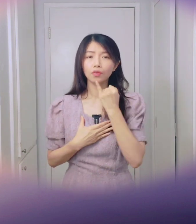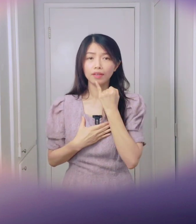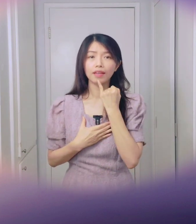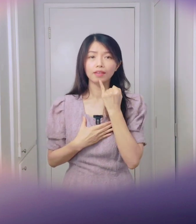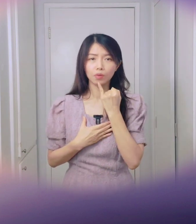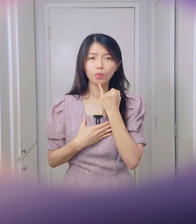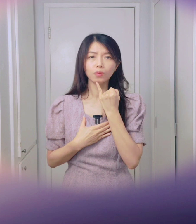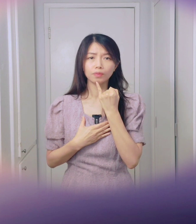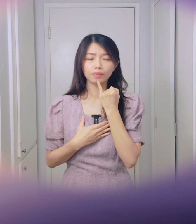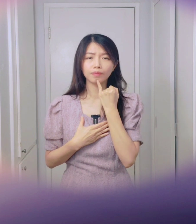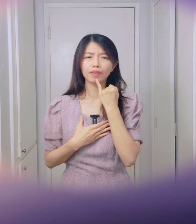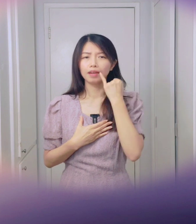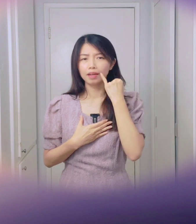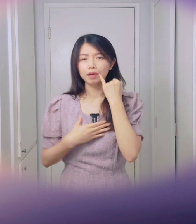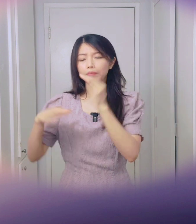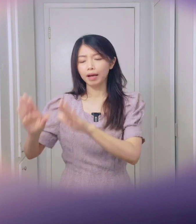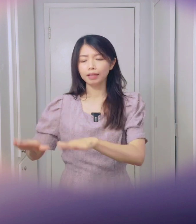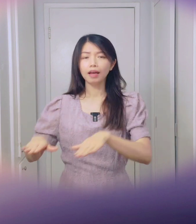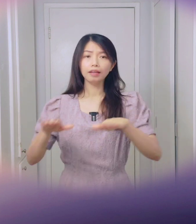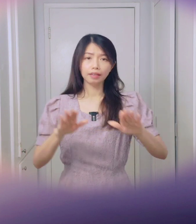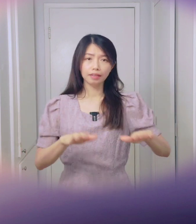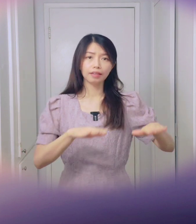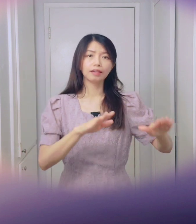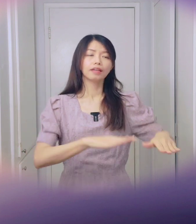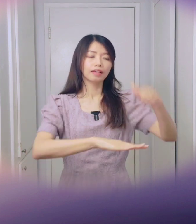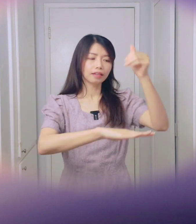나는 괜찮소. 바다